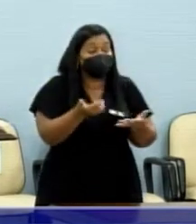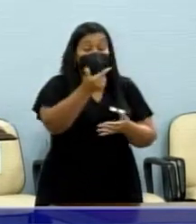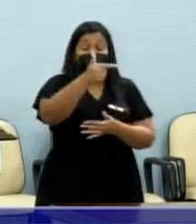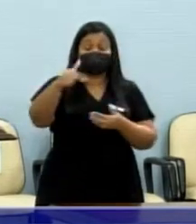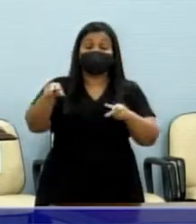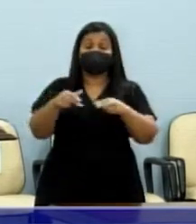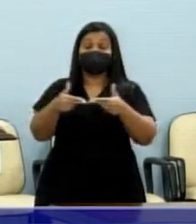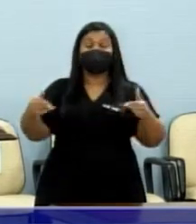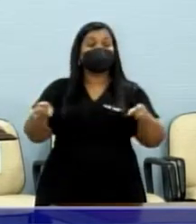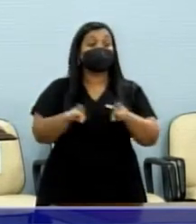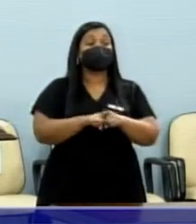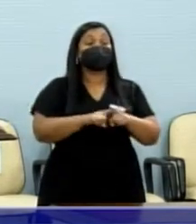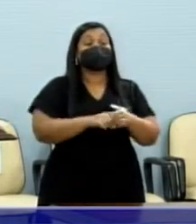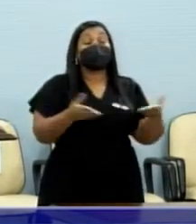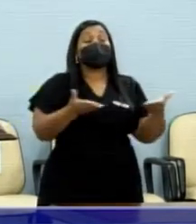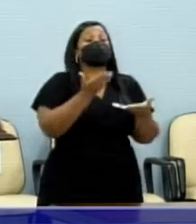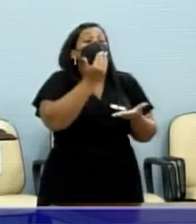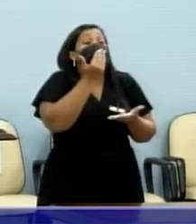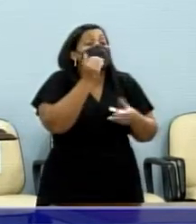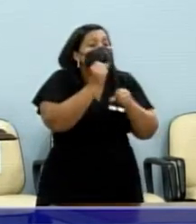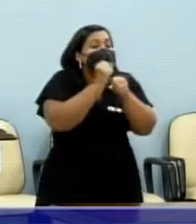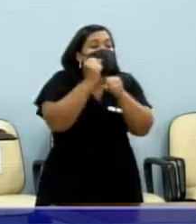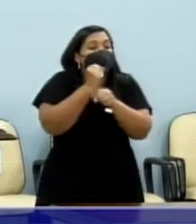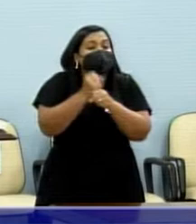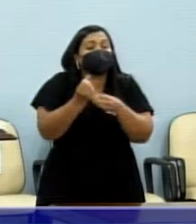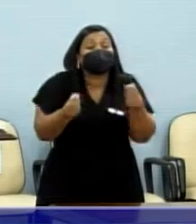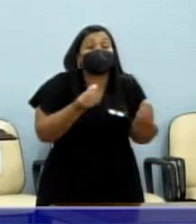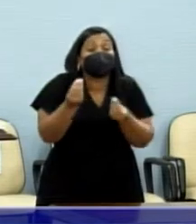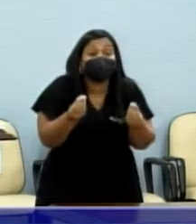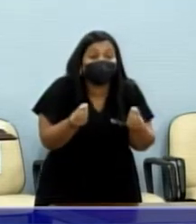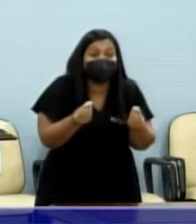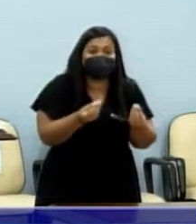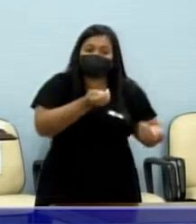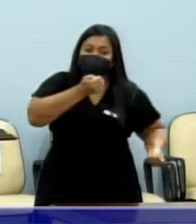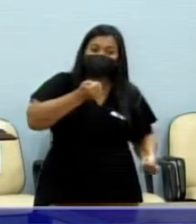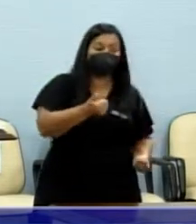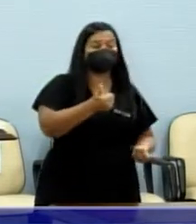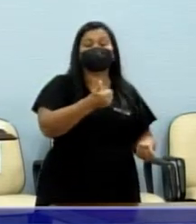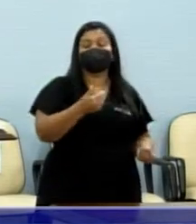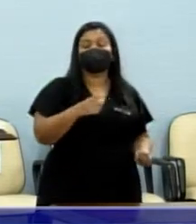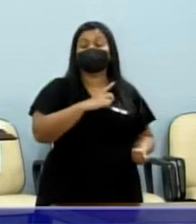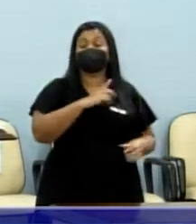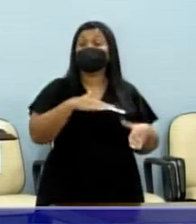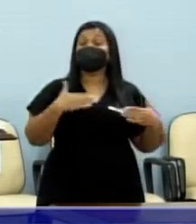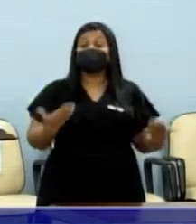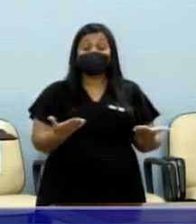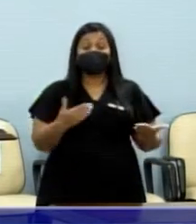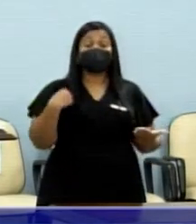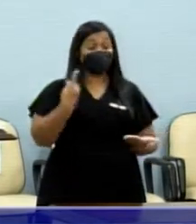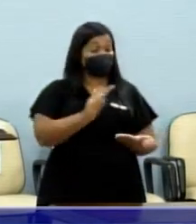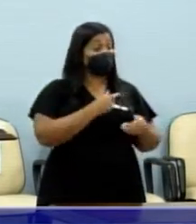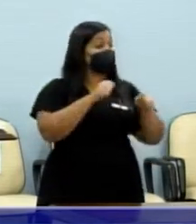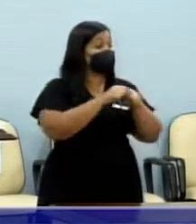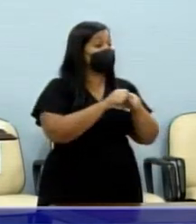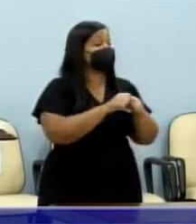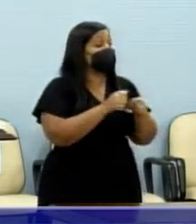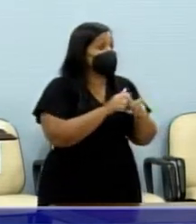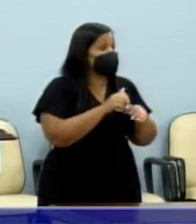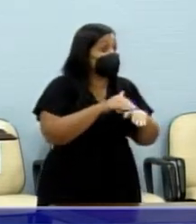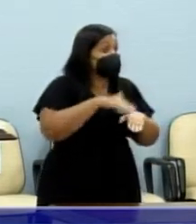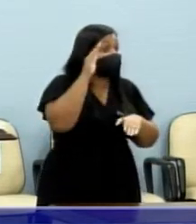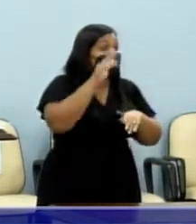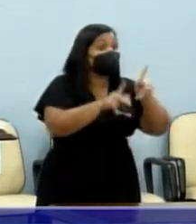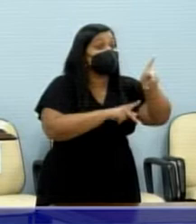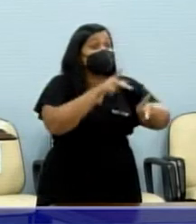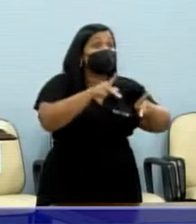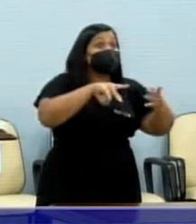A produção de alimento hoje no mundo é maior do que a demanda existente. Então hoje o que se produz de alimento é maior do que a